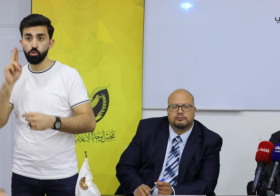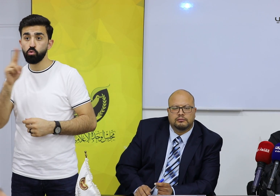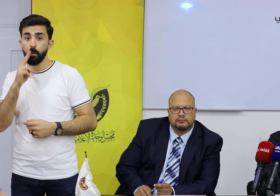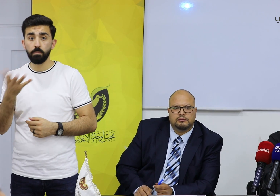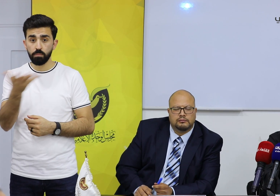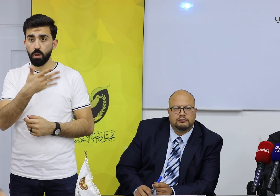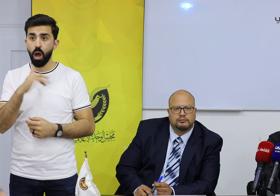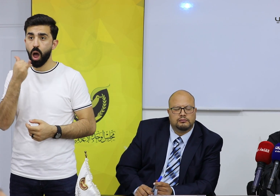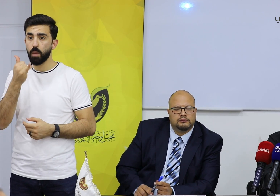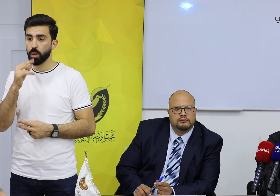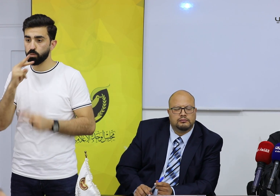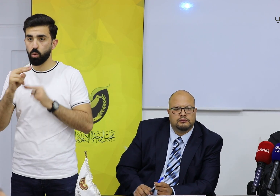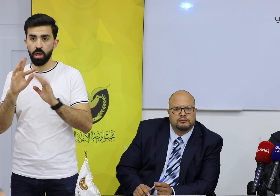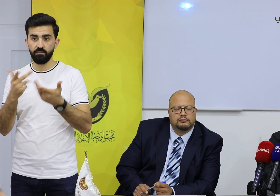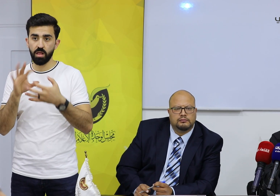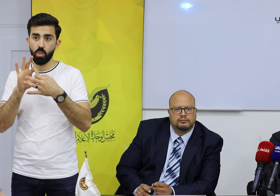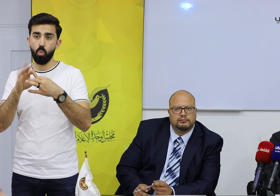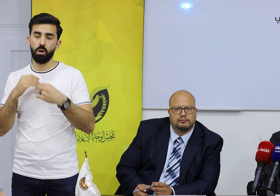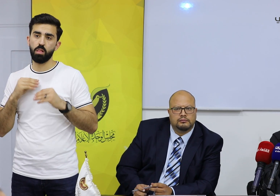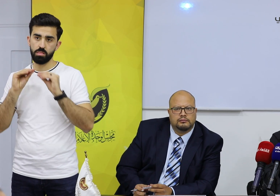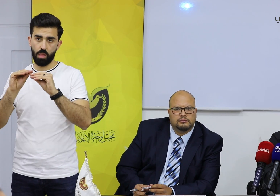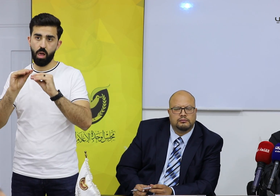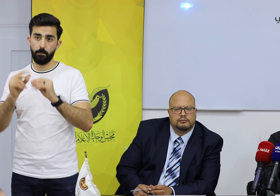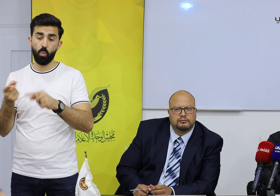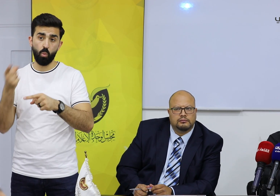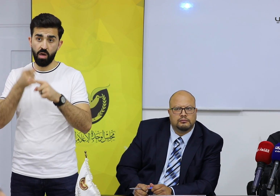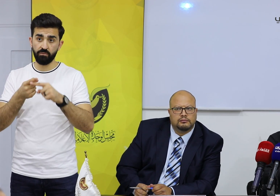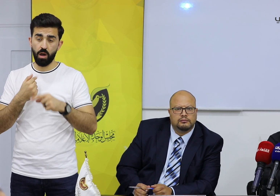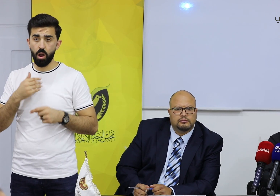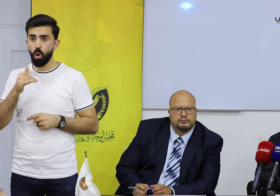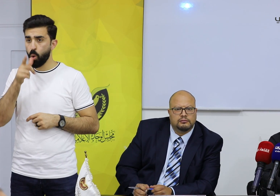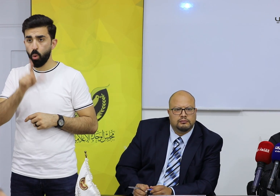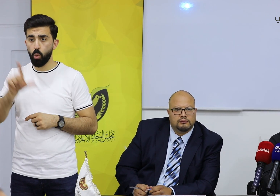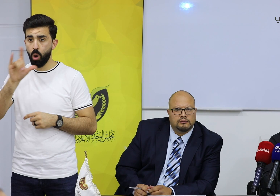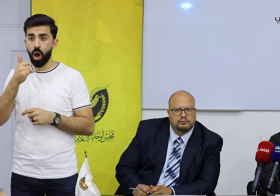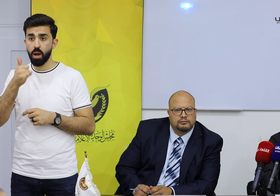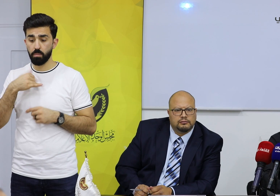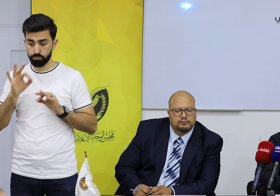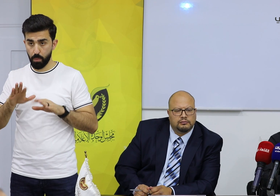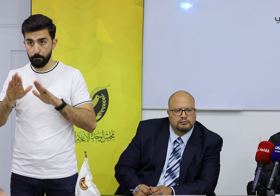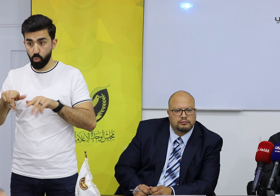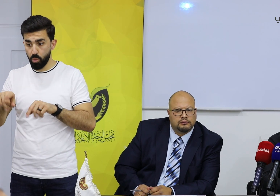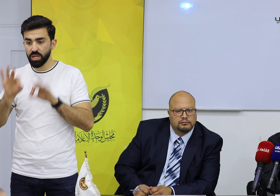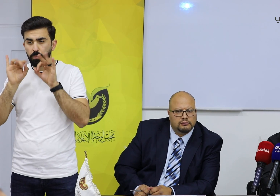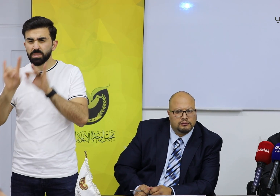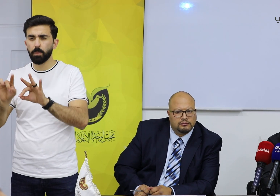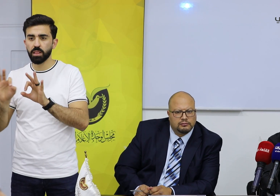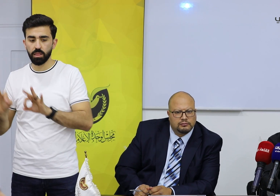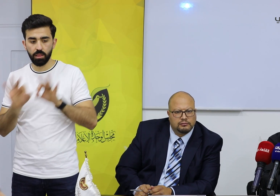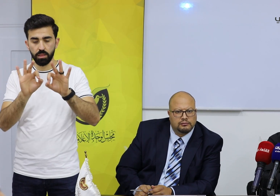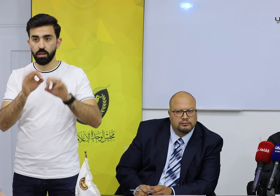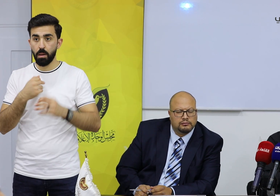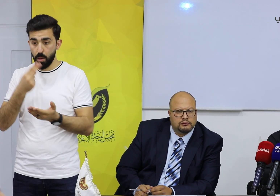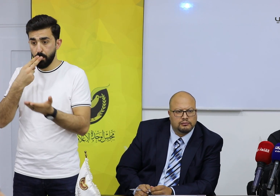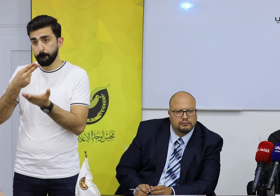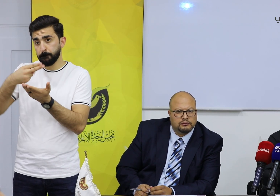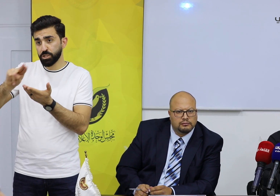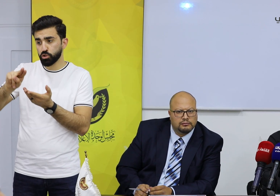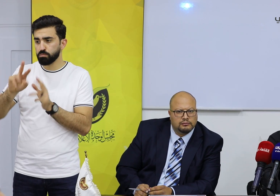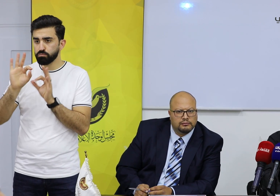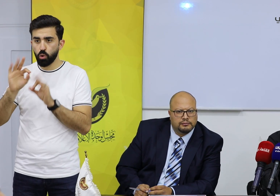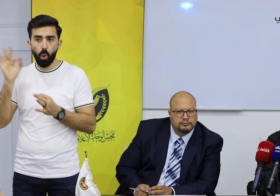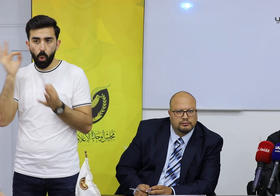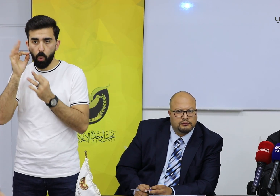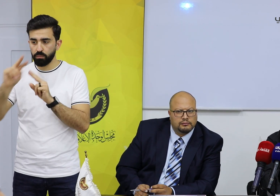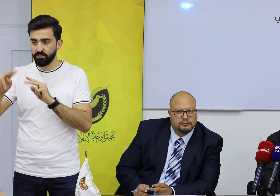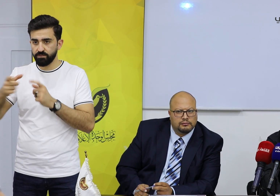بدهم يحكوا عربي تمام، كيف بدهم يكتبوا عربي، كيف بدهم يقرأوا عربي، اللغة العربية الموجودة فعليا عشان يصير يبعث لك مسج يكتب لك إياه زي ما أنت